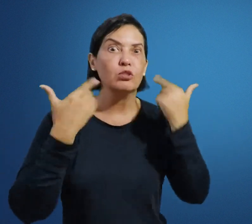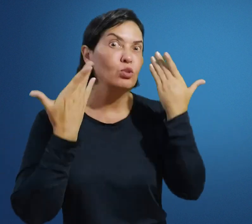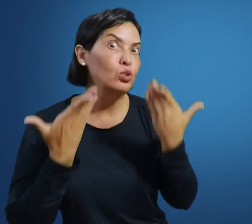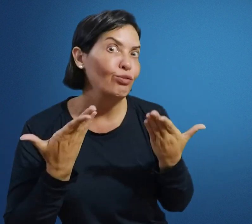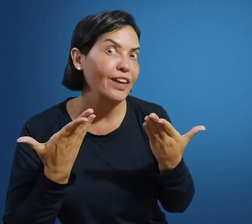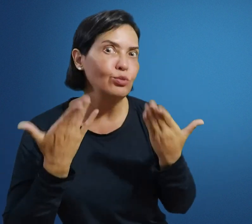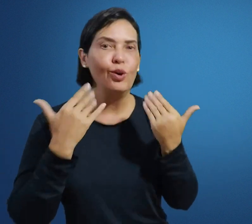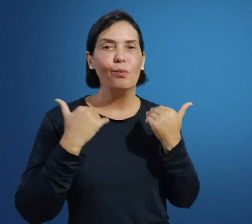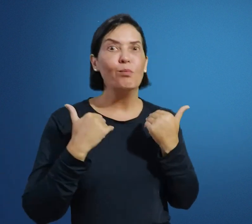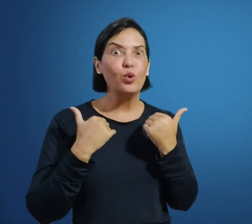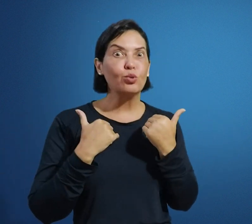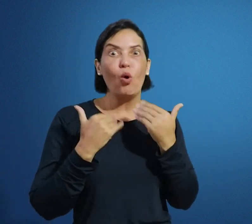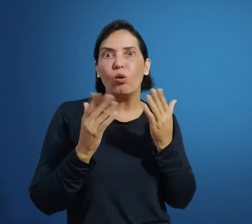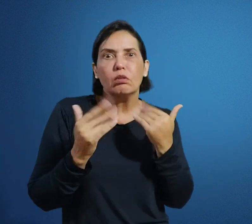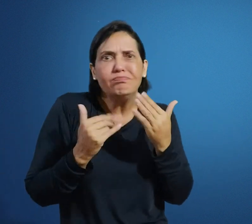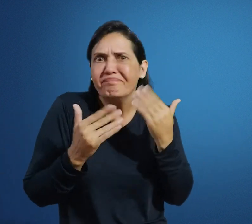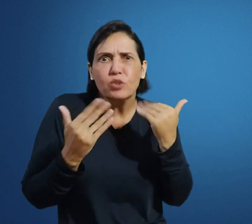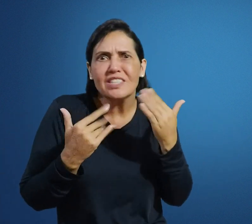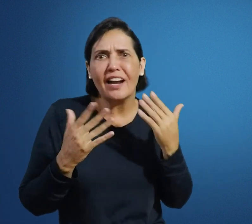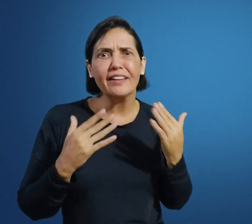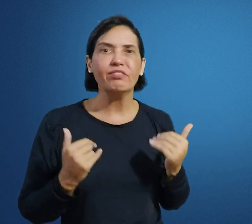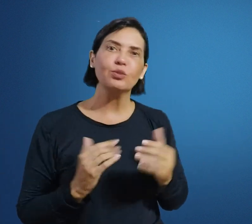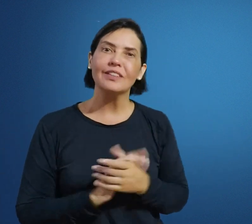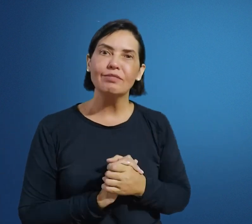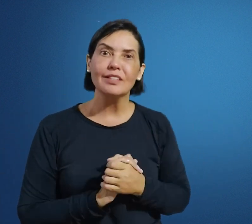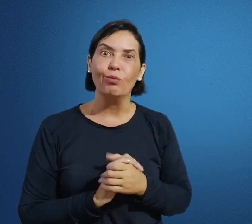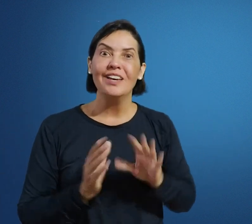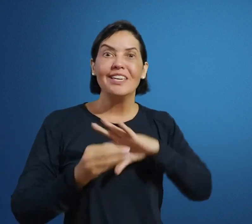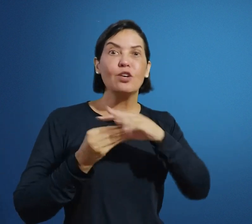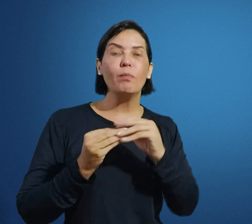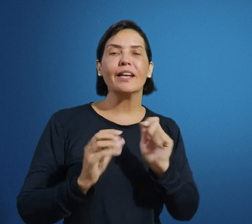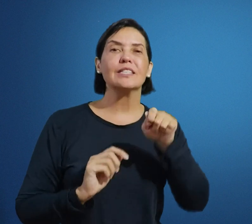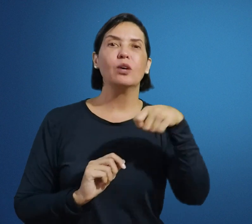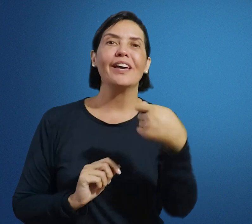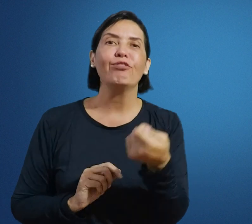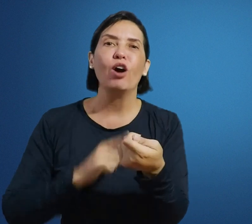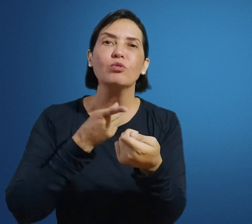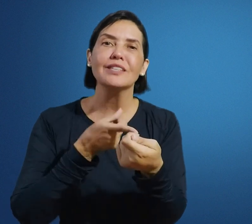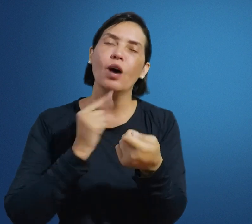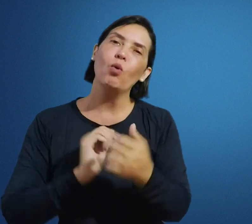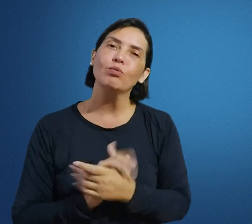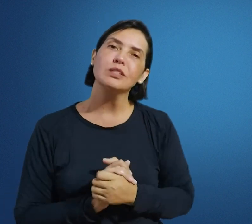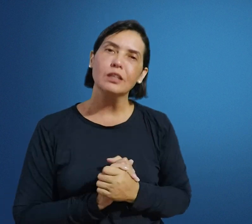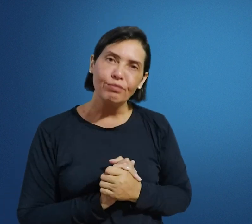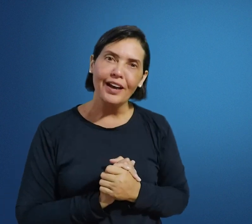se eu estou vendo muito ou estou distraída vendo a televisão. Em combinação, ele forma um sinal com